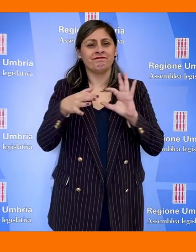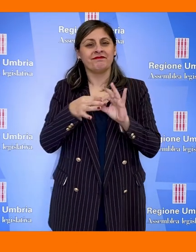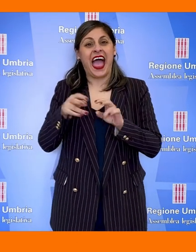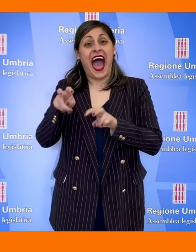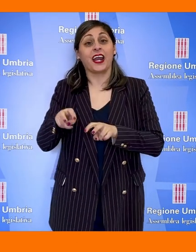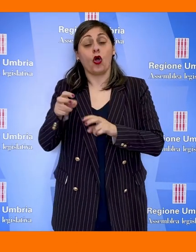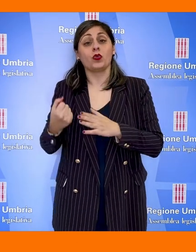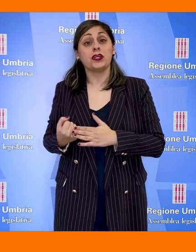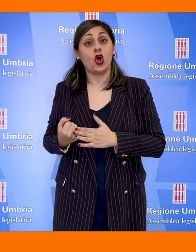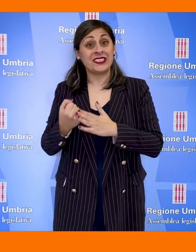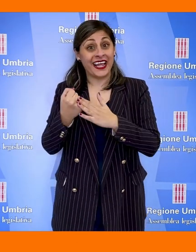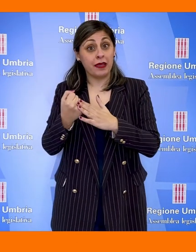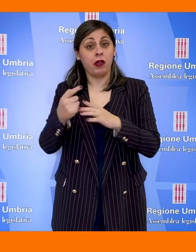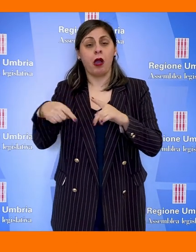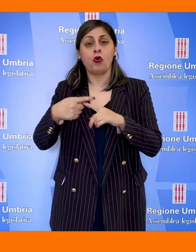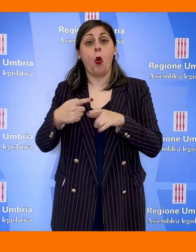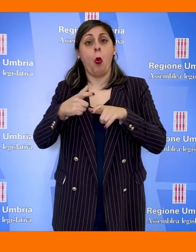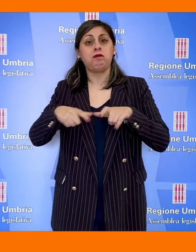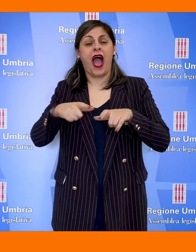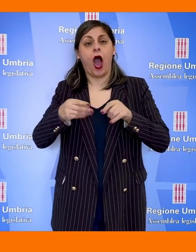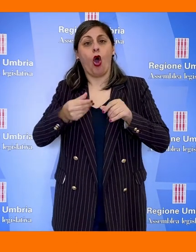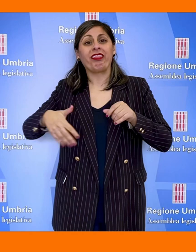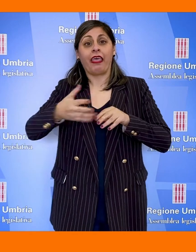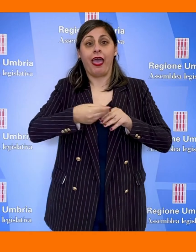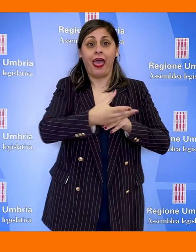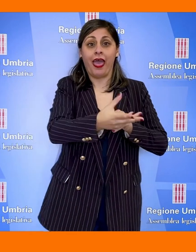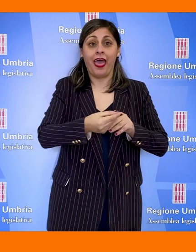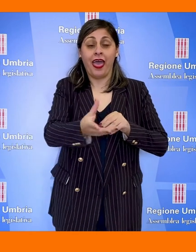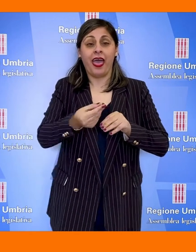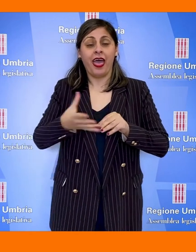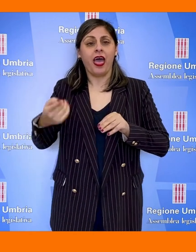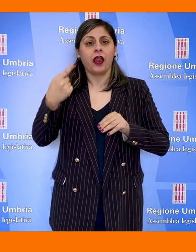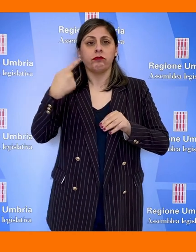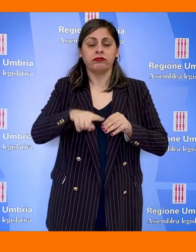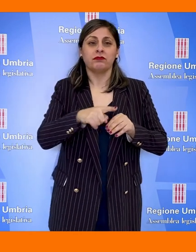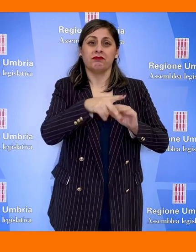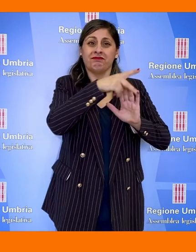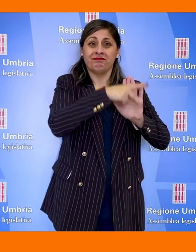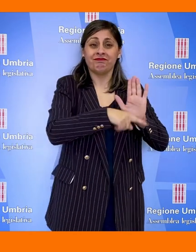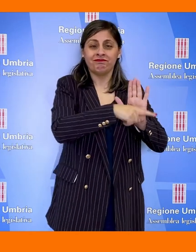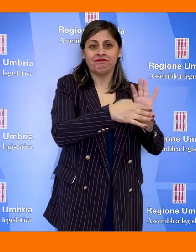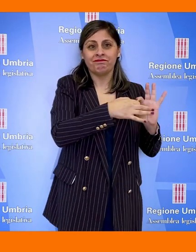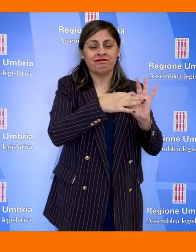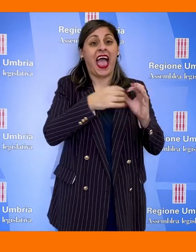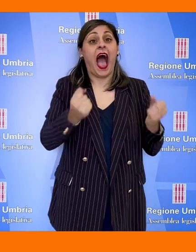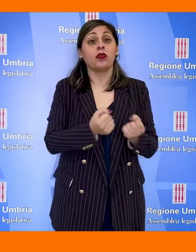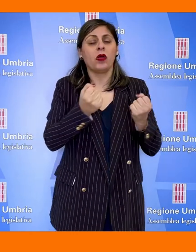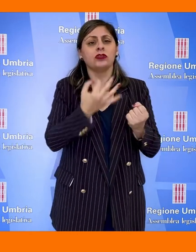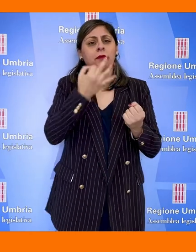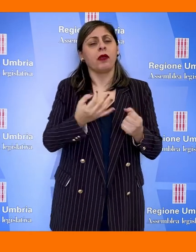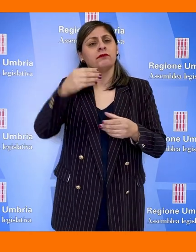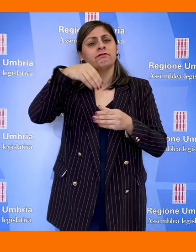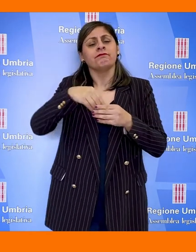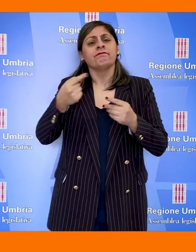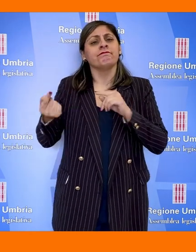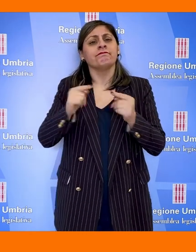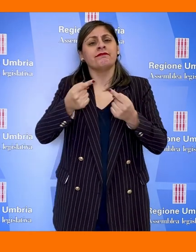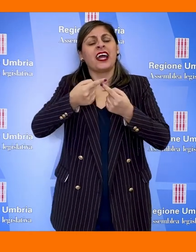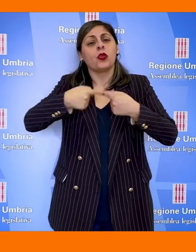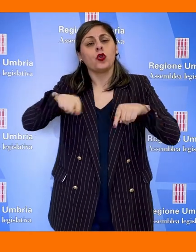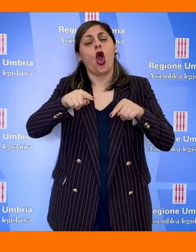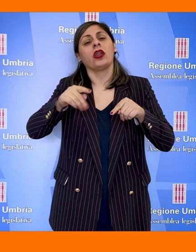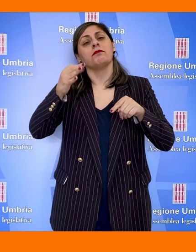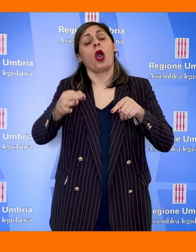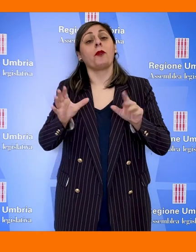L'attuazione delle norme su agricoltura sostenibile e Banco della Terra al centro della riunione,